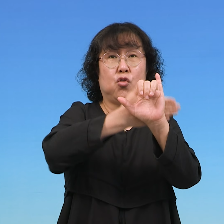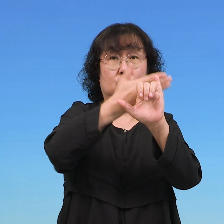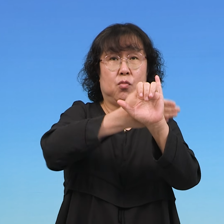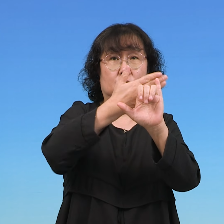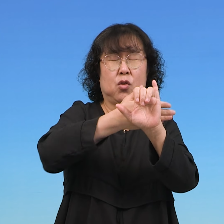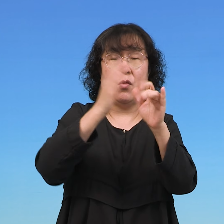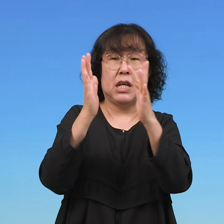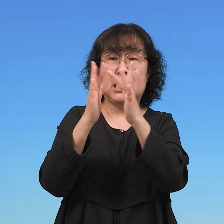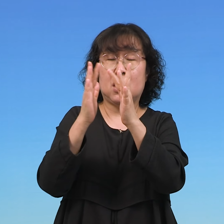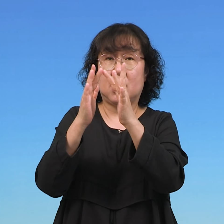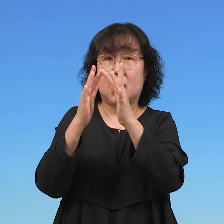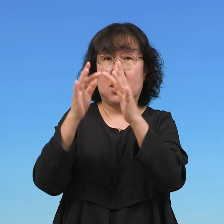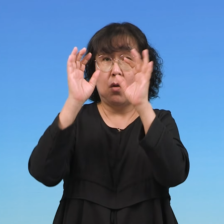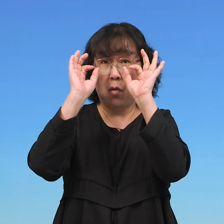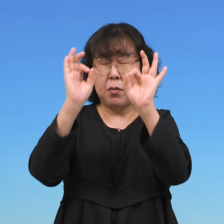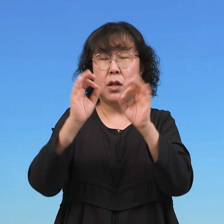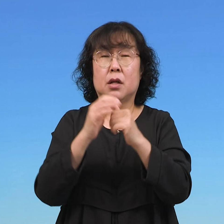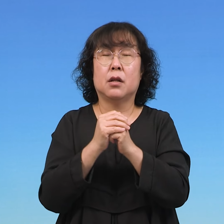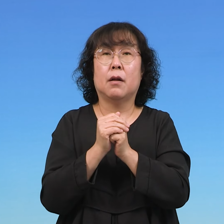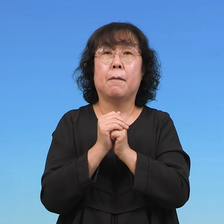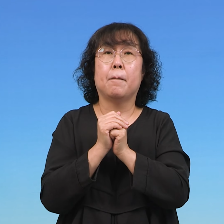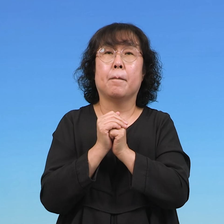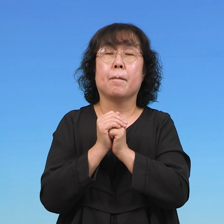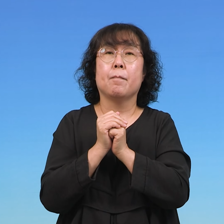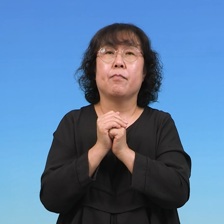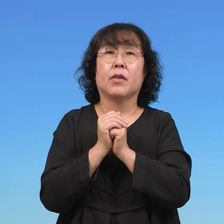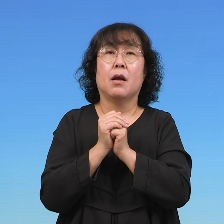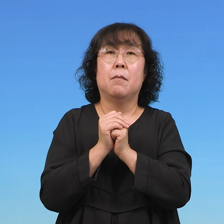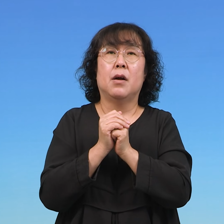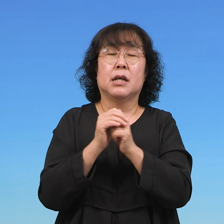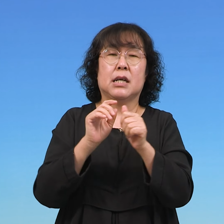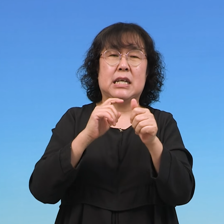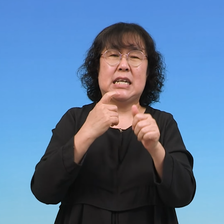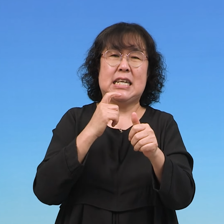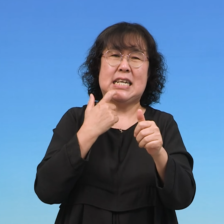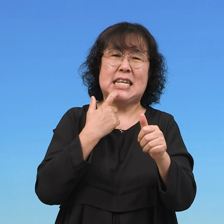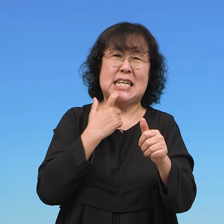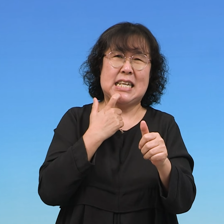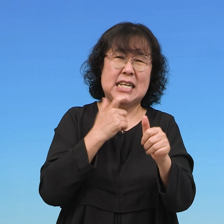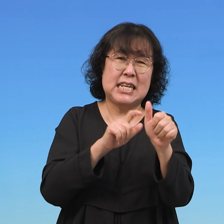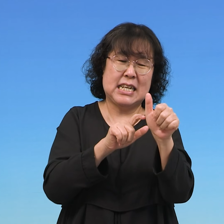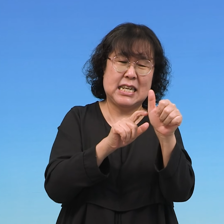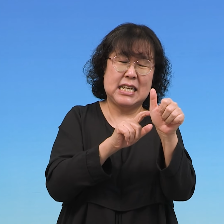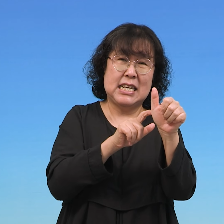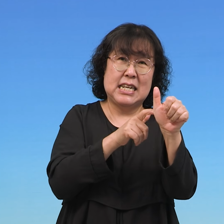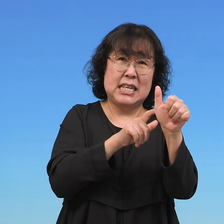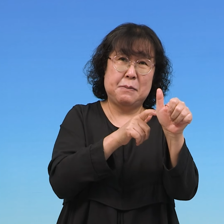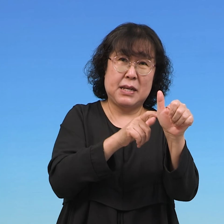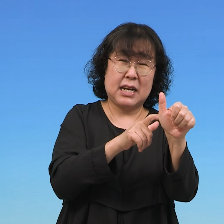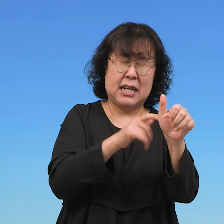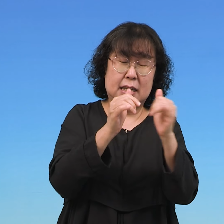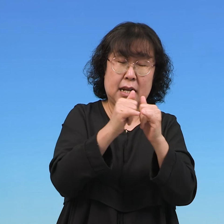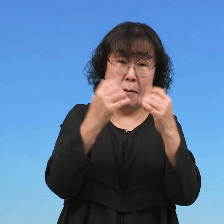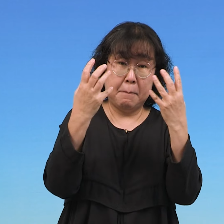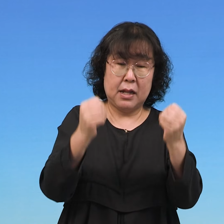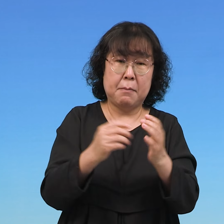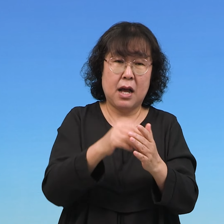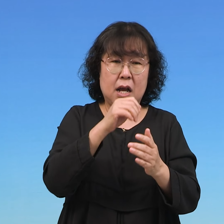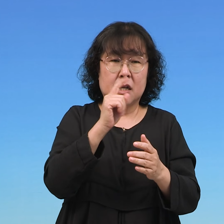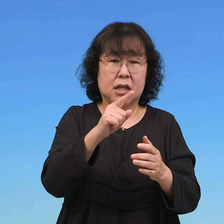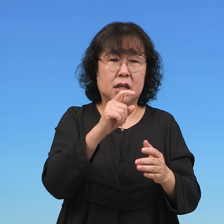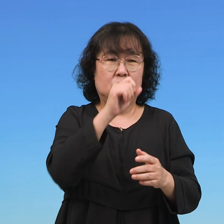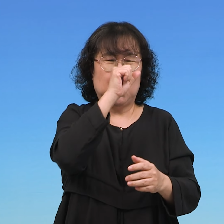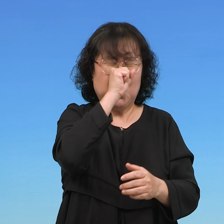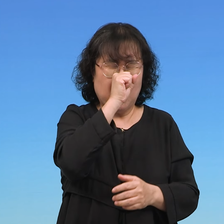유튜브도 그렇고 그 인터넷 같은 데 보면은 이런 좀 집착하는 사람이 많다고 그러더라고요. 좋아요